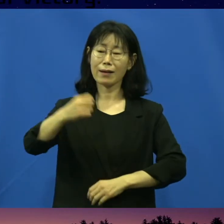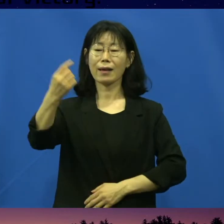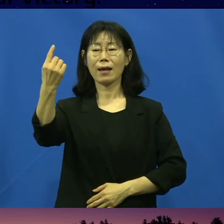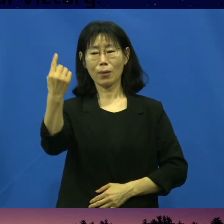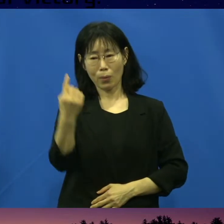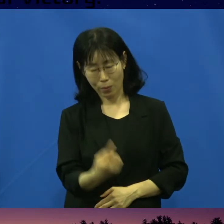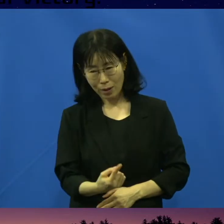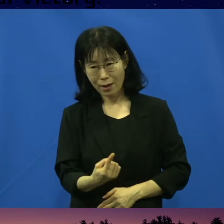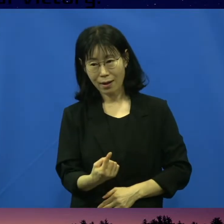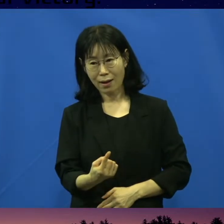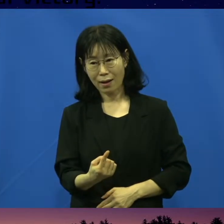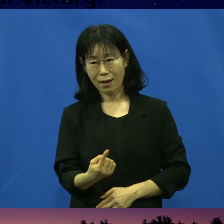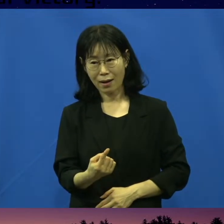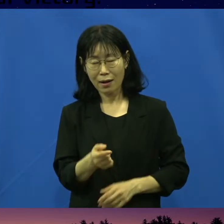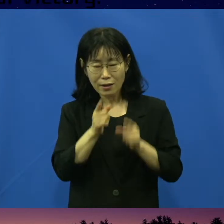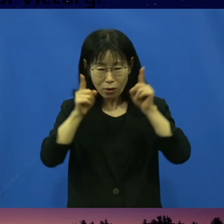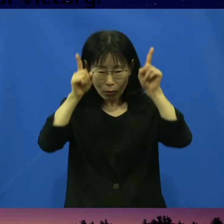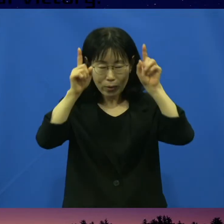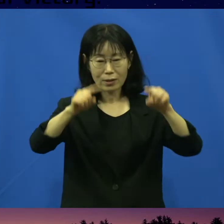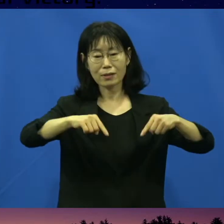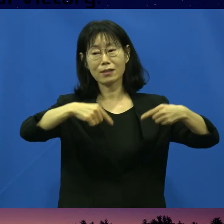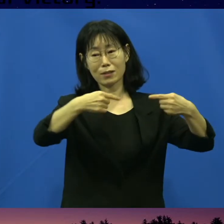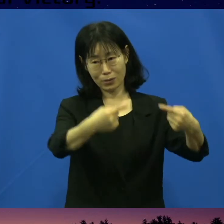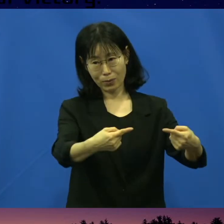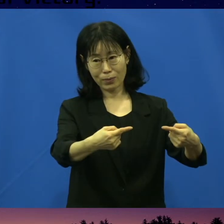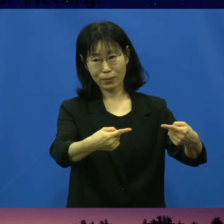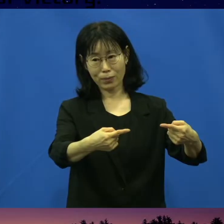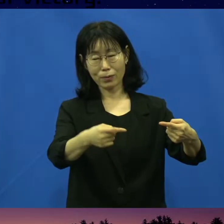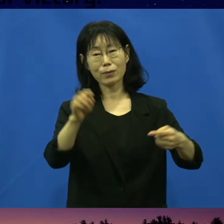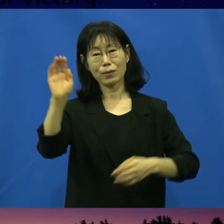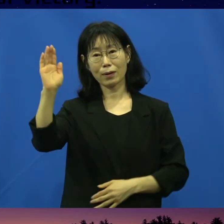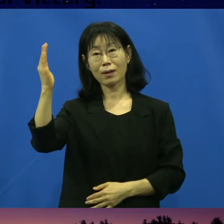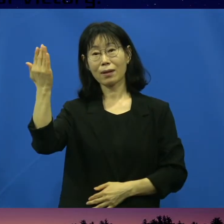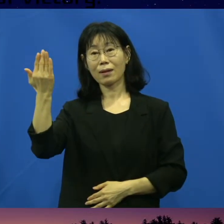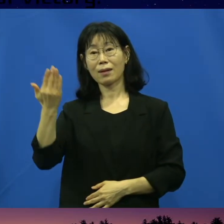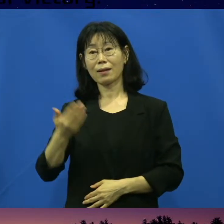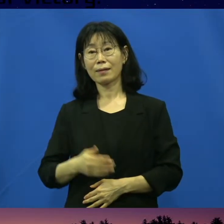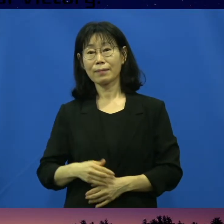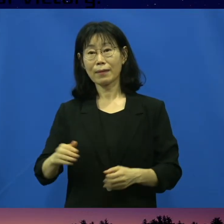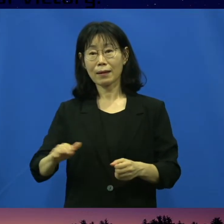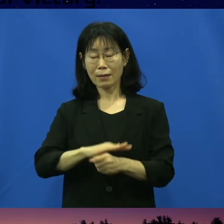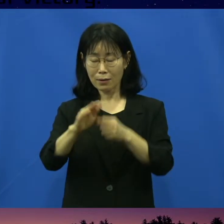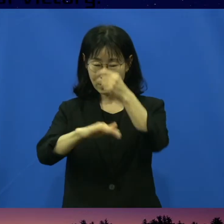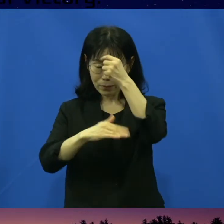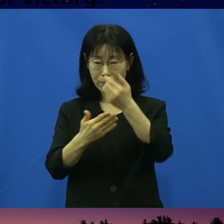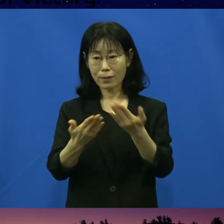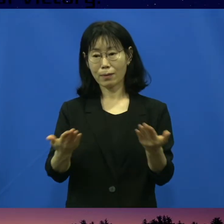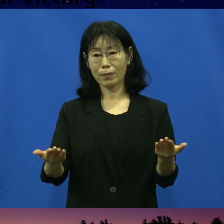영원한 멸망의 길로 가는 그 인생을 우리가 살았습니다. 사랑하는 성도 여러분,